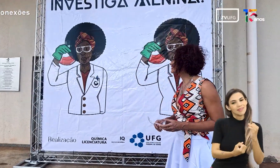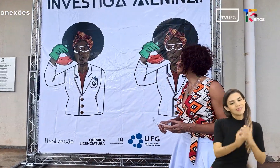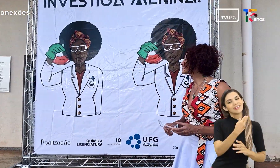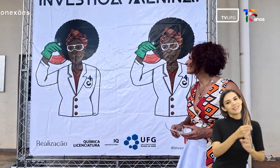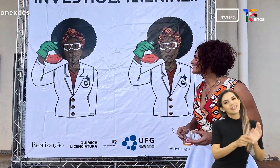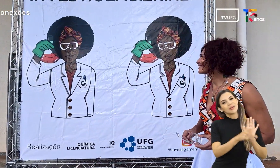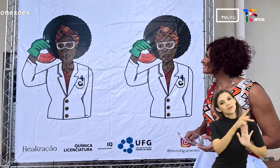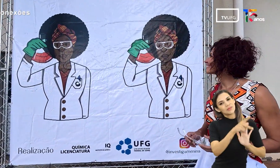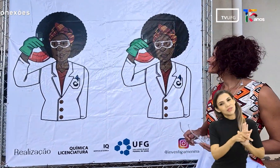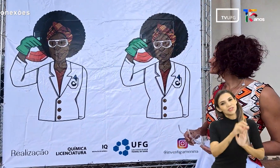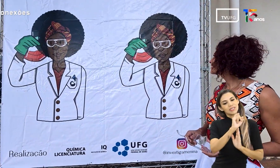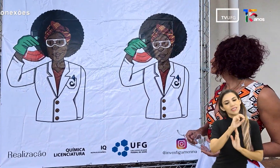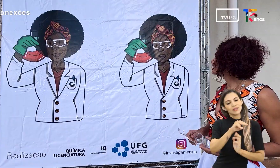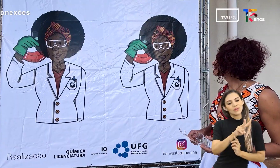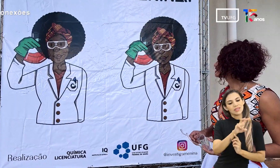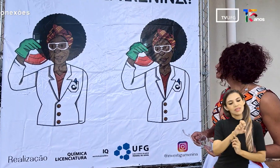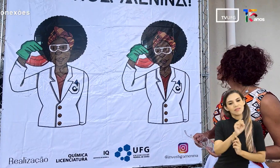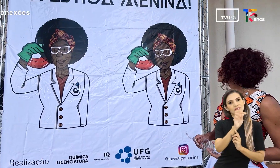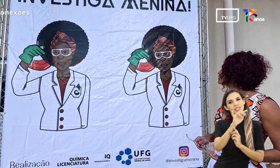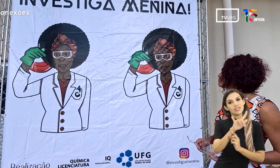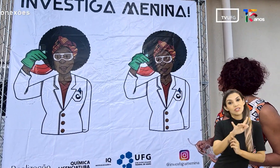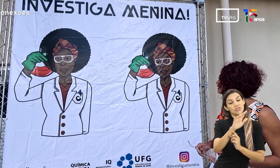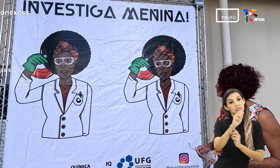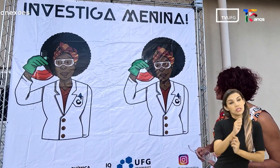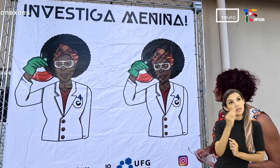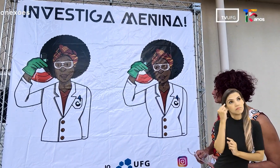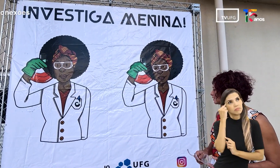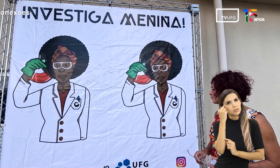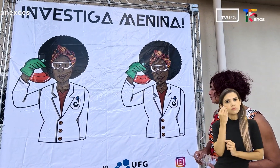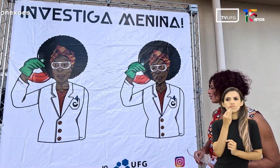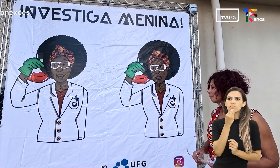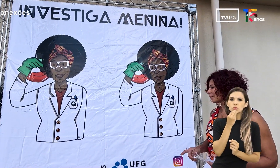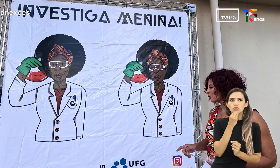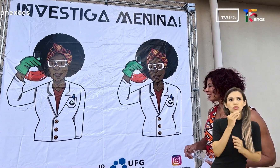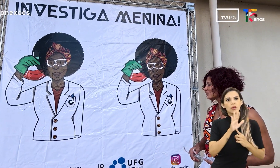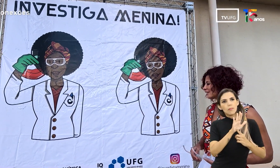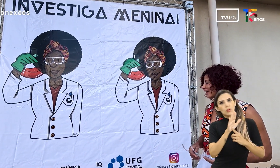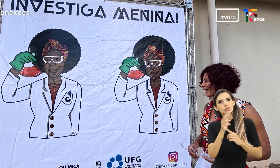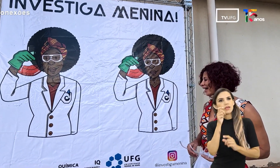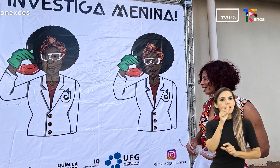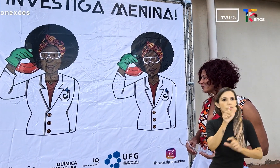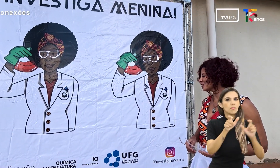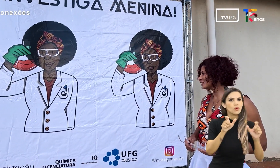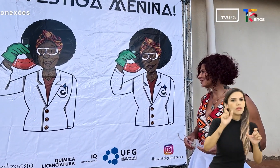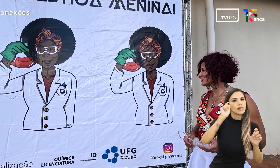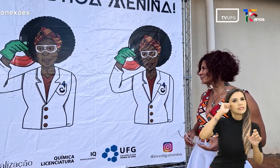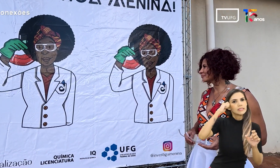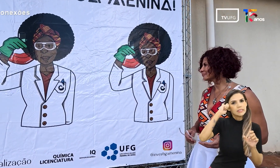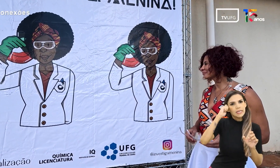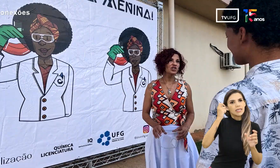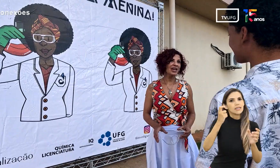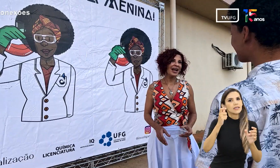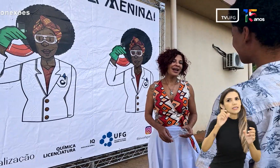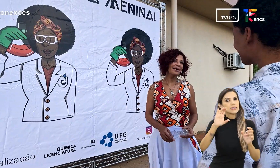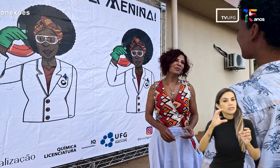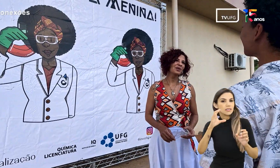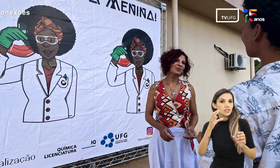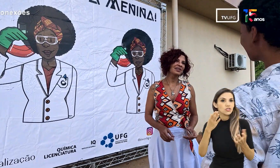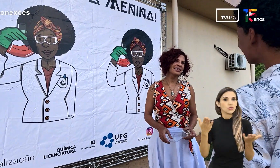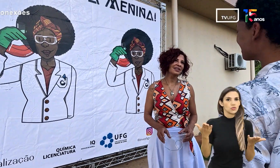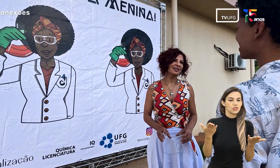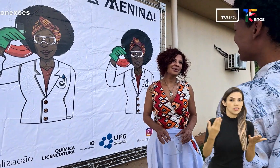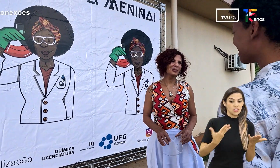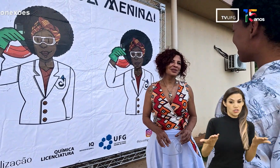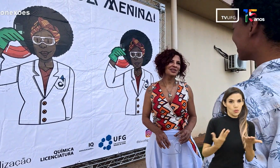aí o Investiga nasce assim, quem sabe, né, se a gente começar a apresentar cientistas negras, mulheres negras